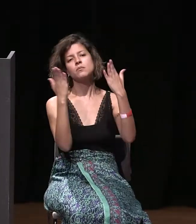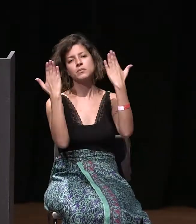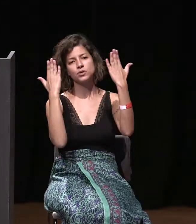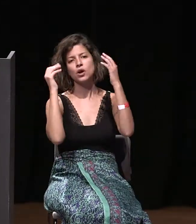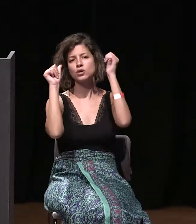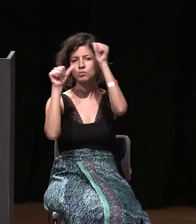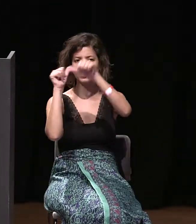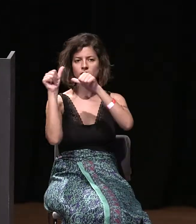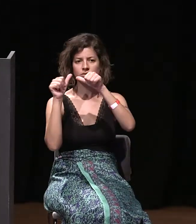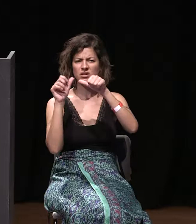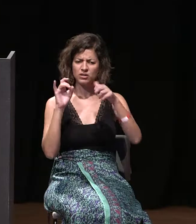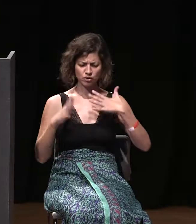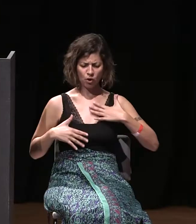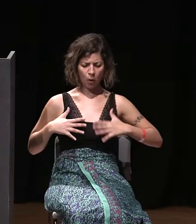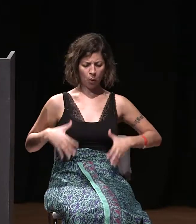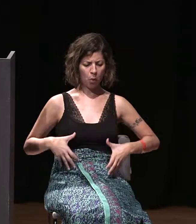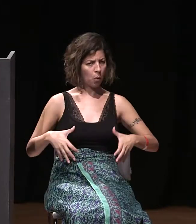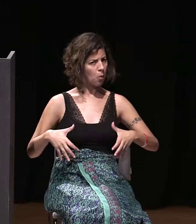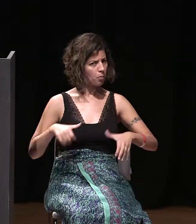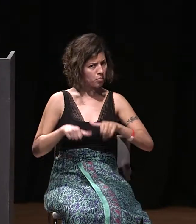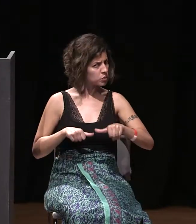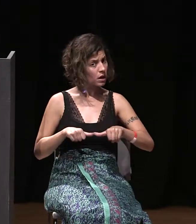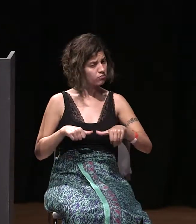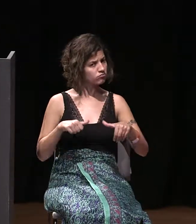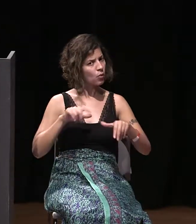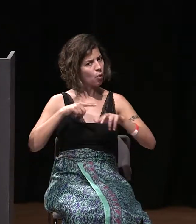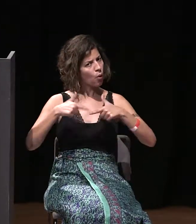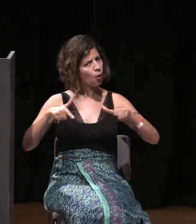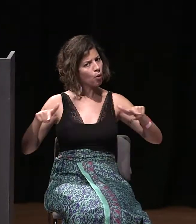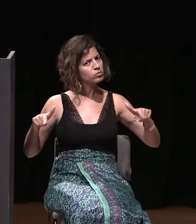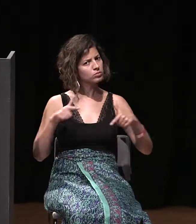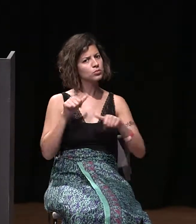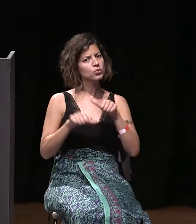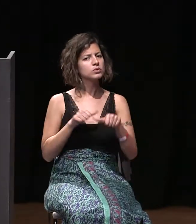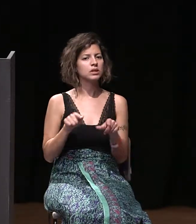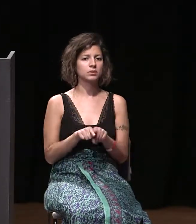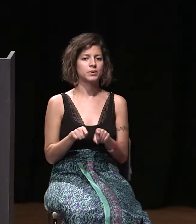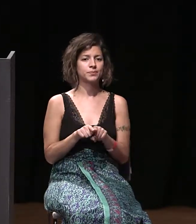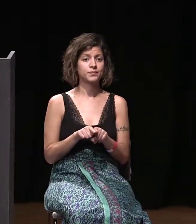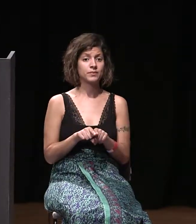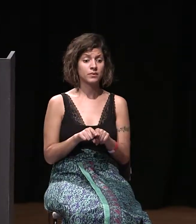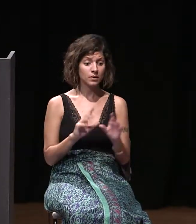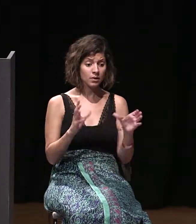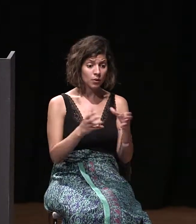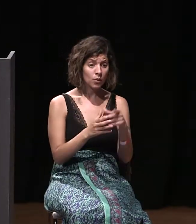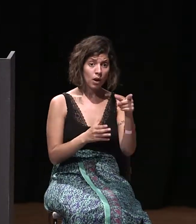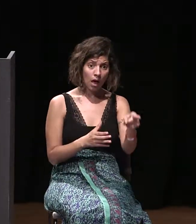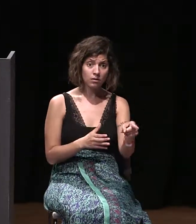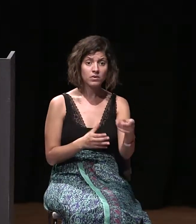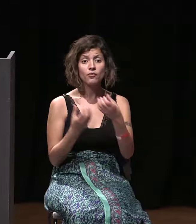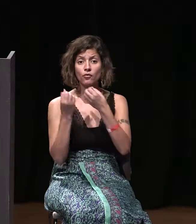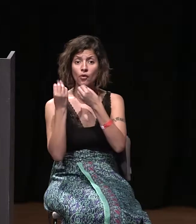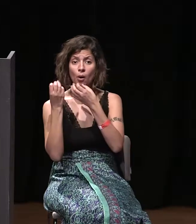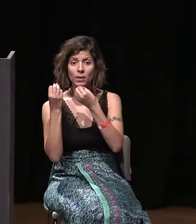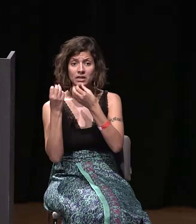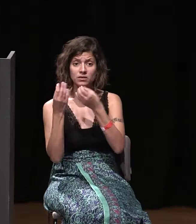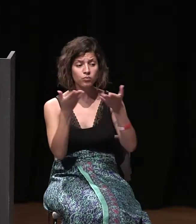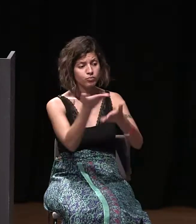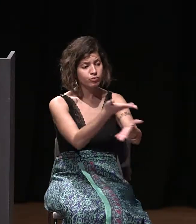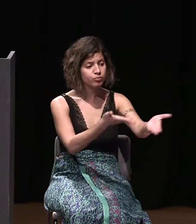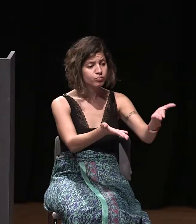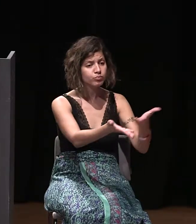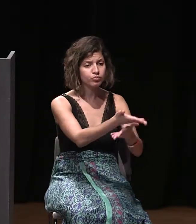para além do físico. E aí, nesse espaço coletivo, elas também trocam esse tipo de informação. Então, é um ambiente